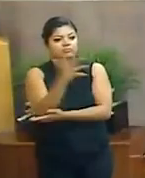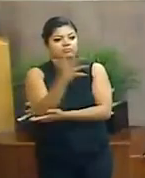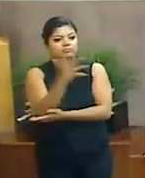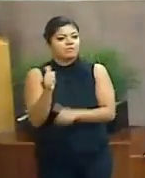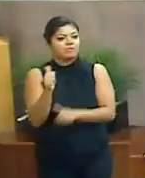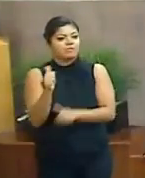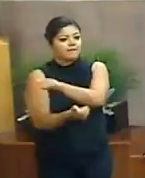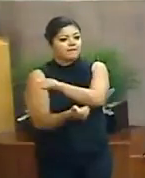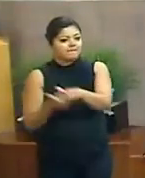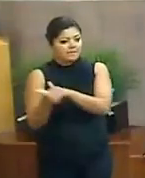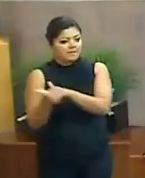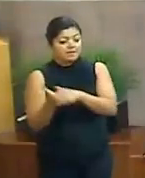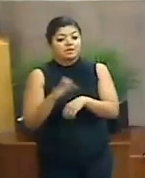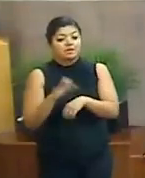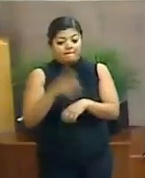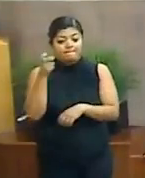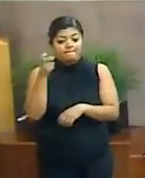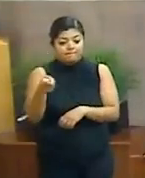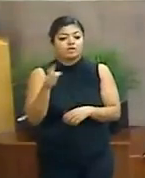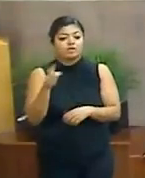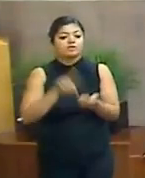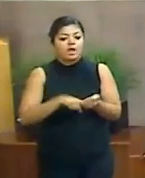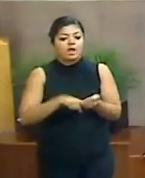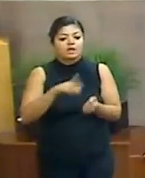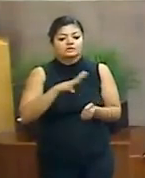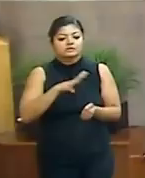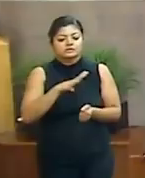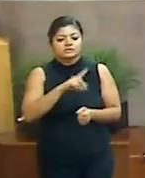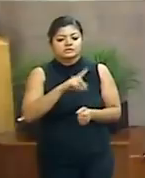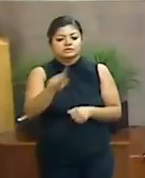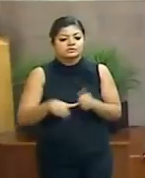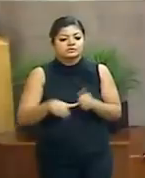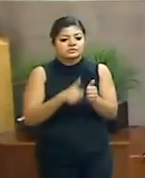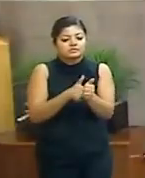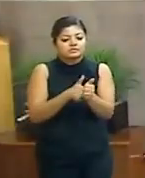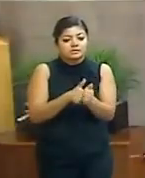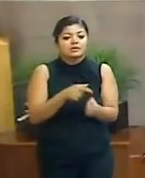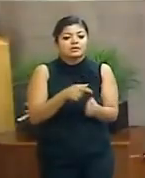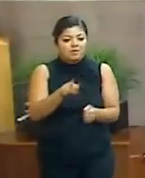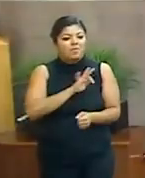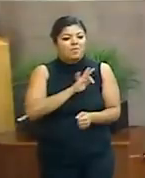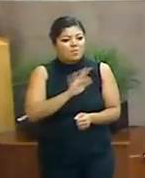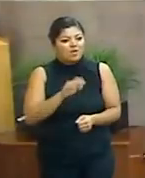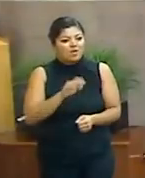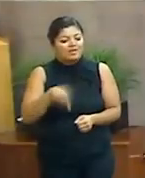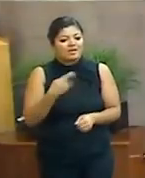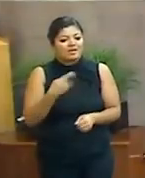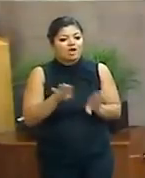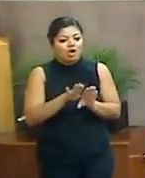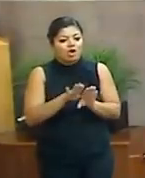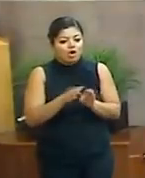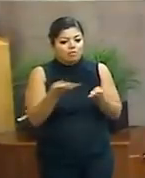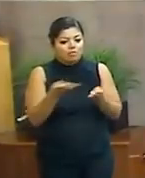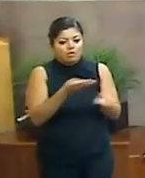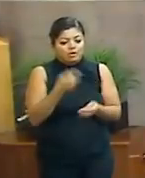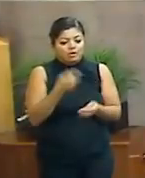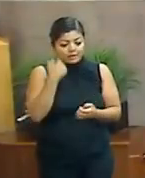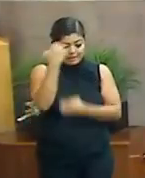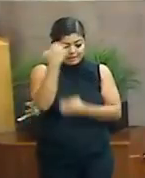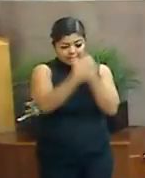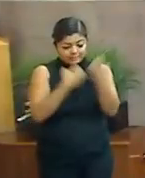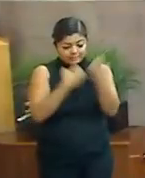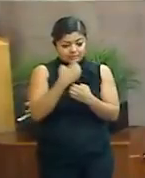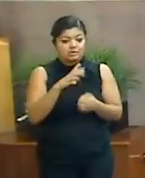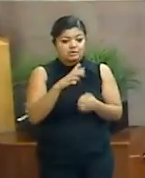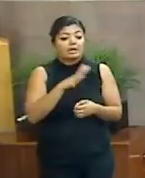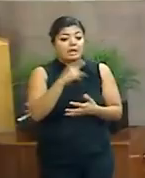acto técnico administrativo mediante un proceso plebiscitario pese a que pudo ser más vélez de controversia mediante el recurso de revisión o que